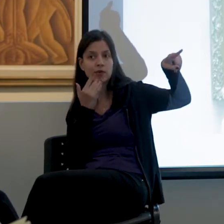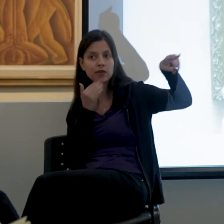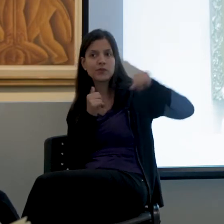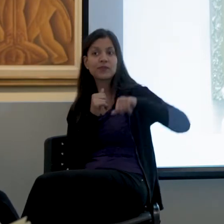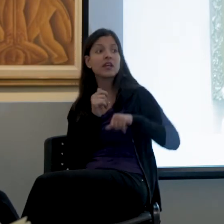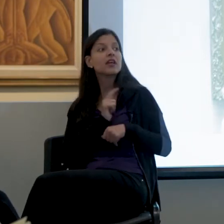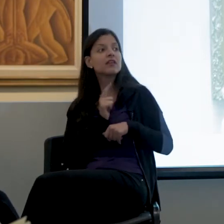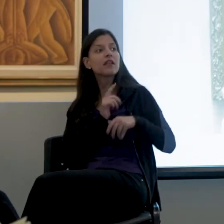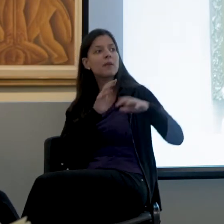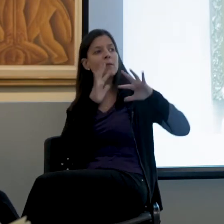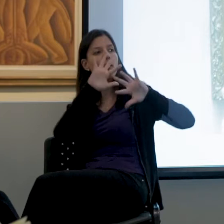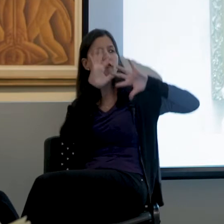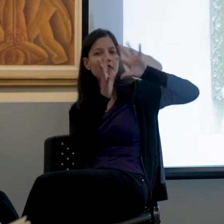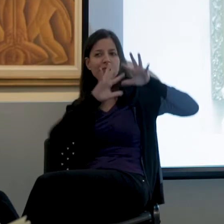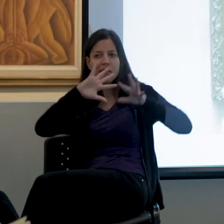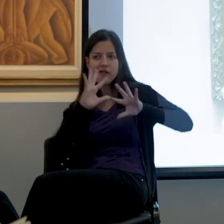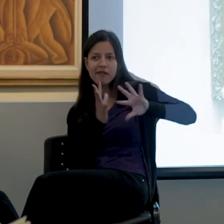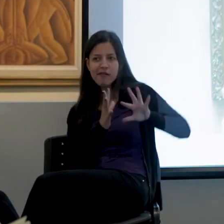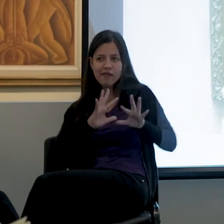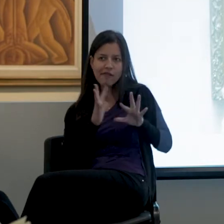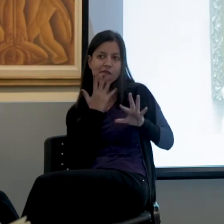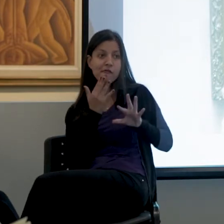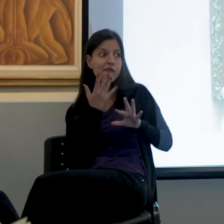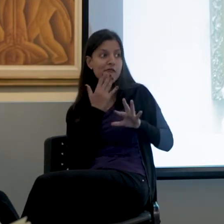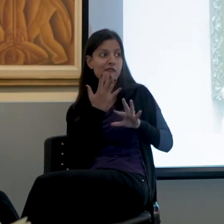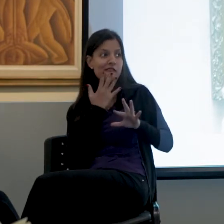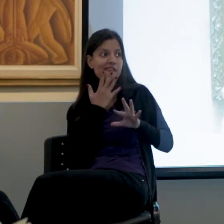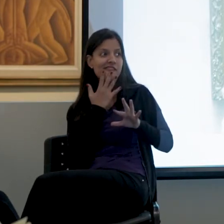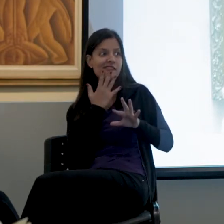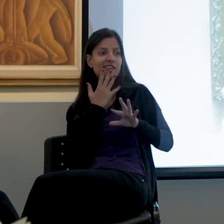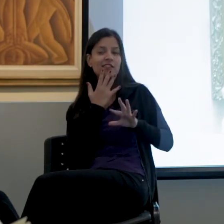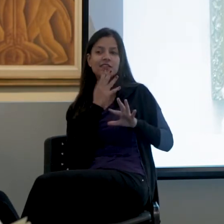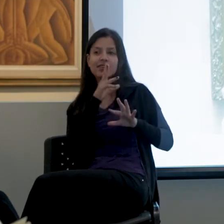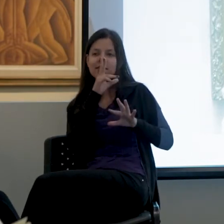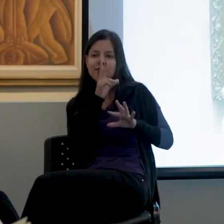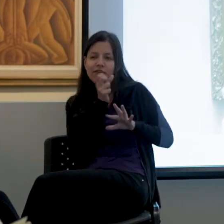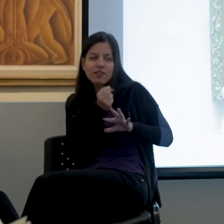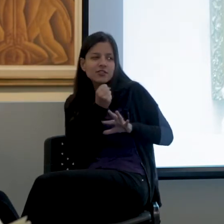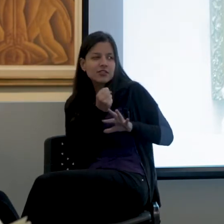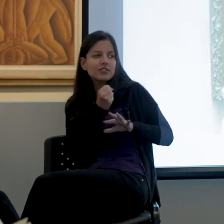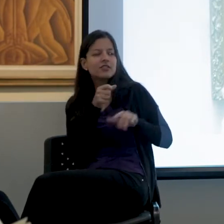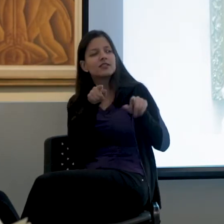movimento de uma forte, amorosa,